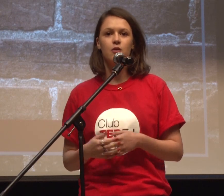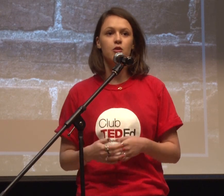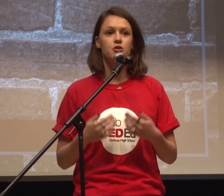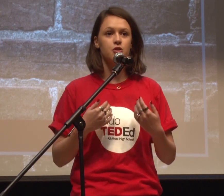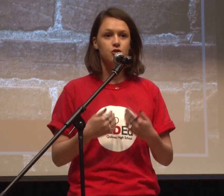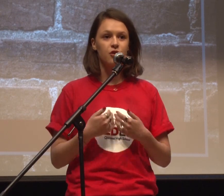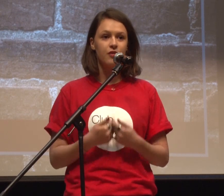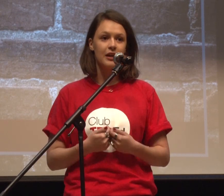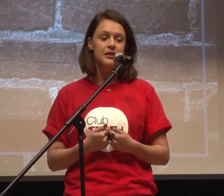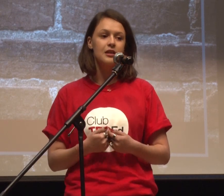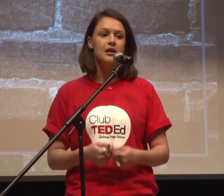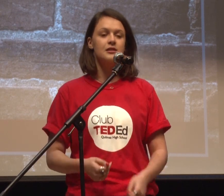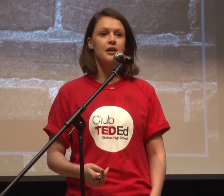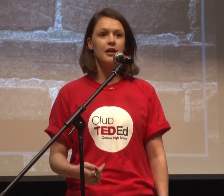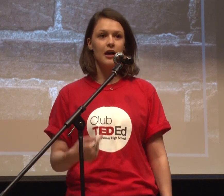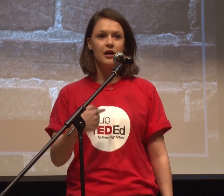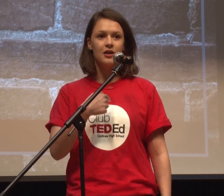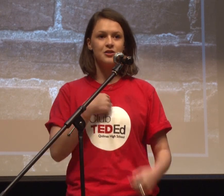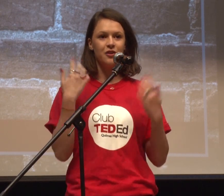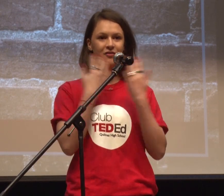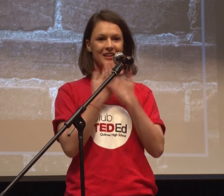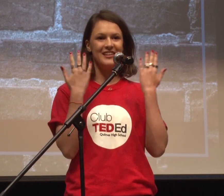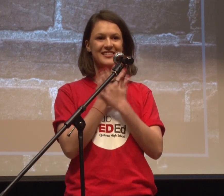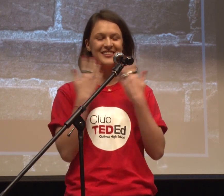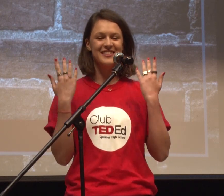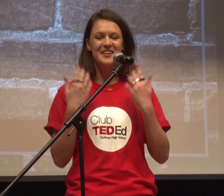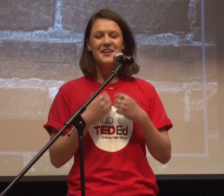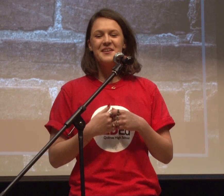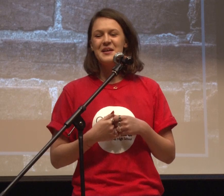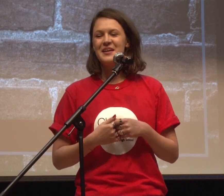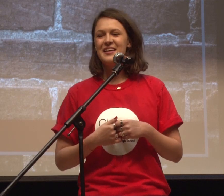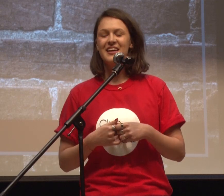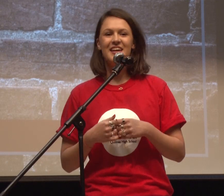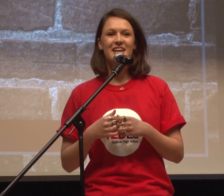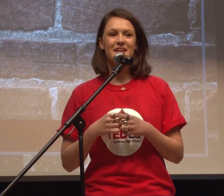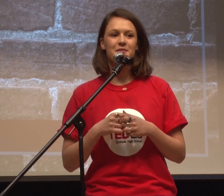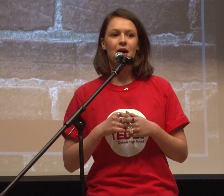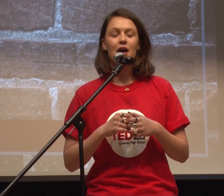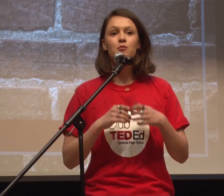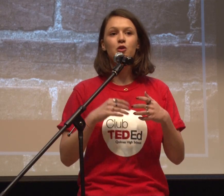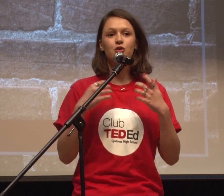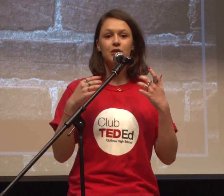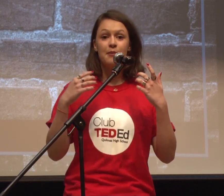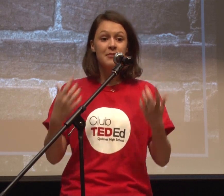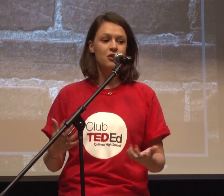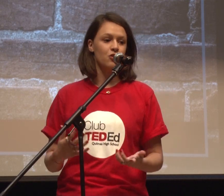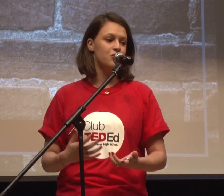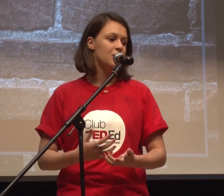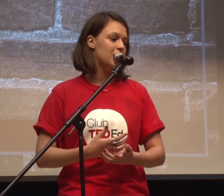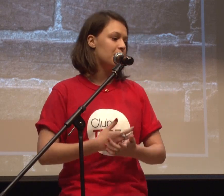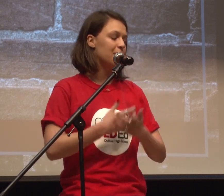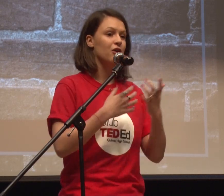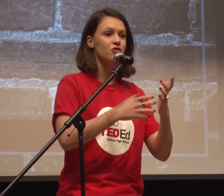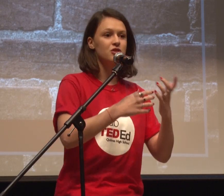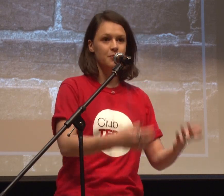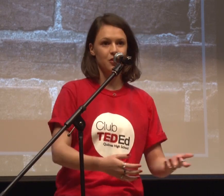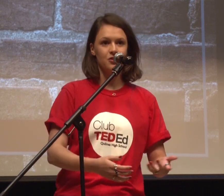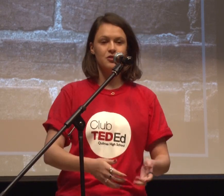como yo estoy feliz, sería yo feliz. Y hay un montón de mitos y preconceptos